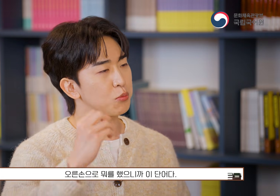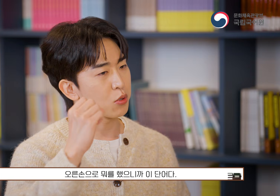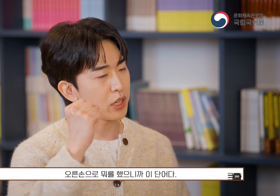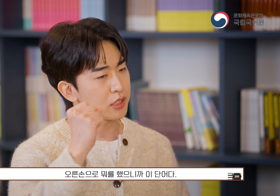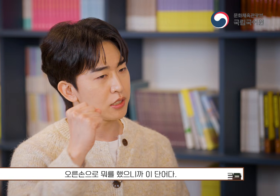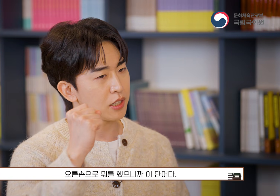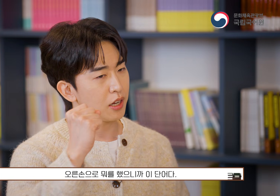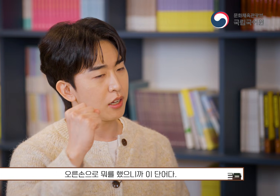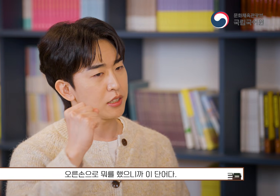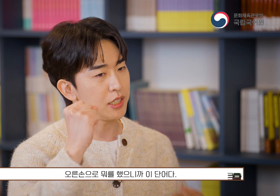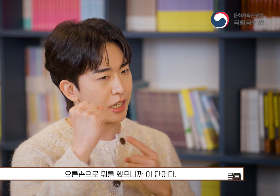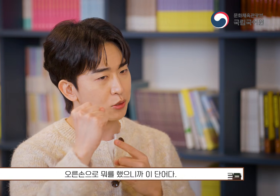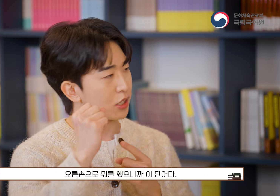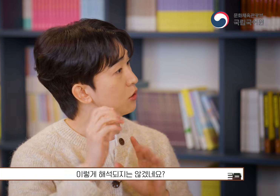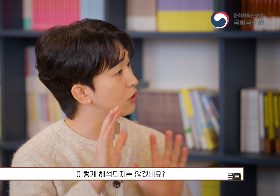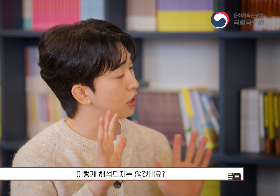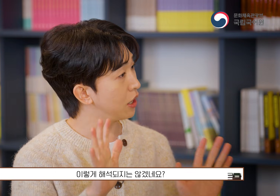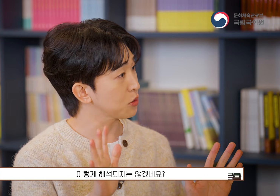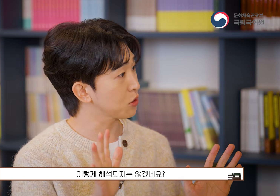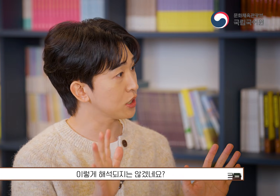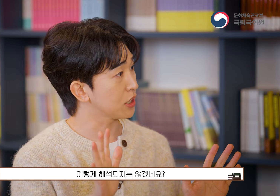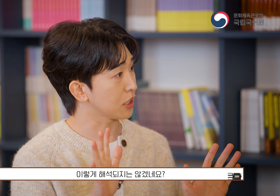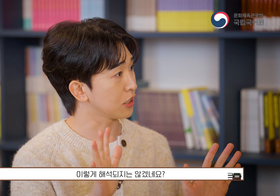뭐를 했으니까 이 단어다 이렇게 해석되지는